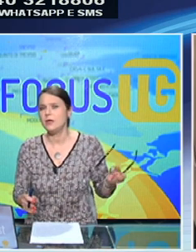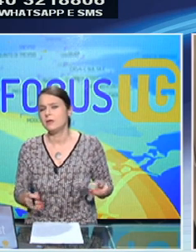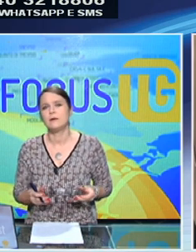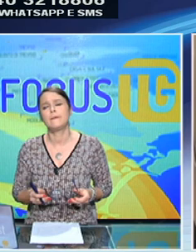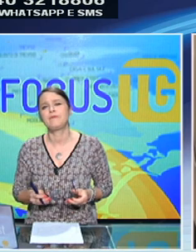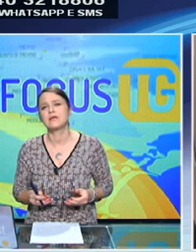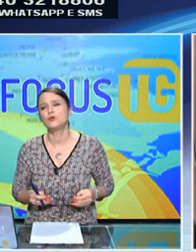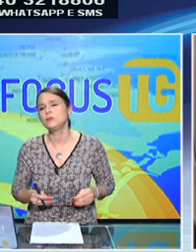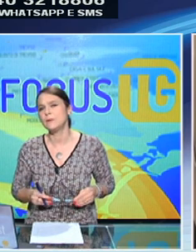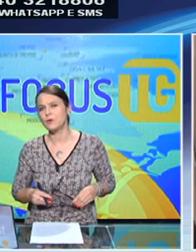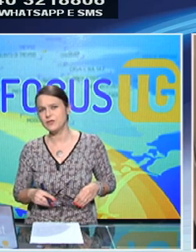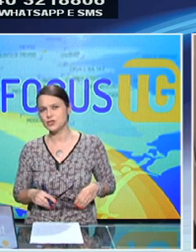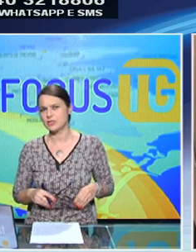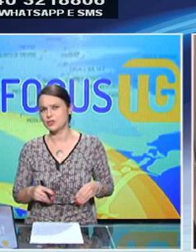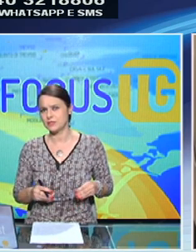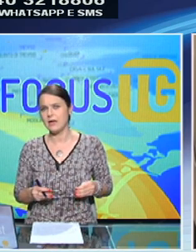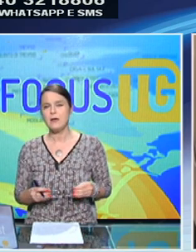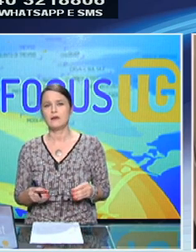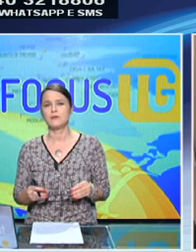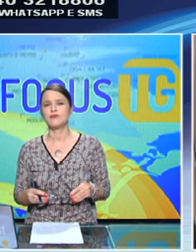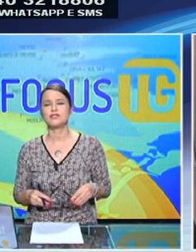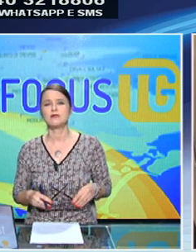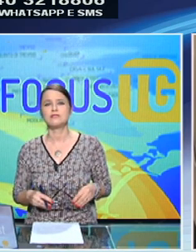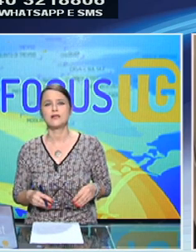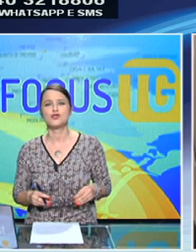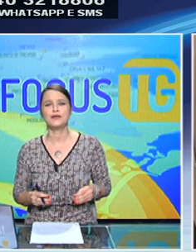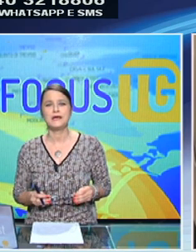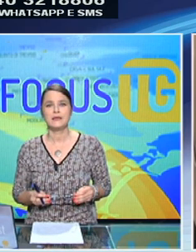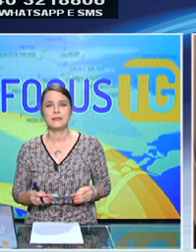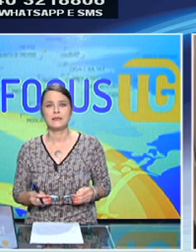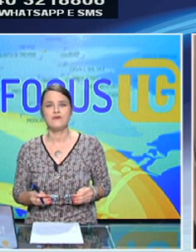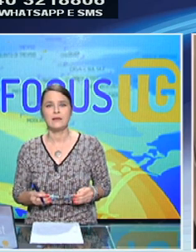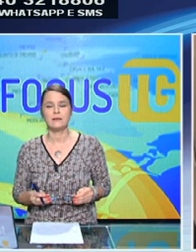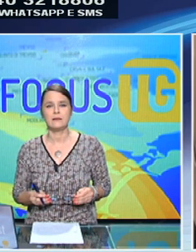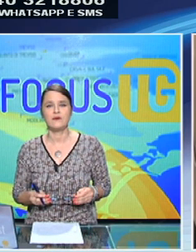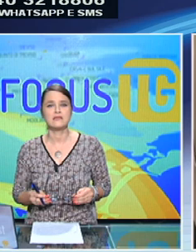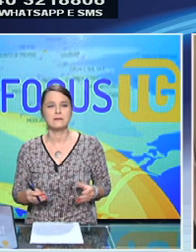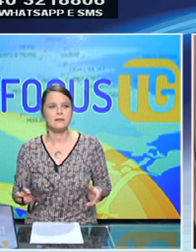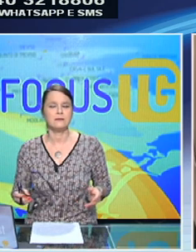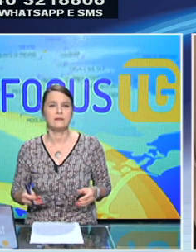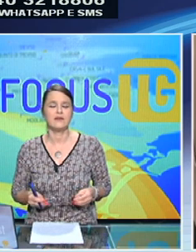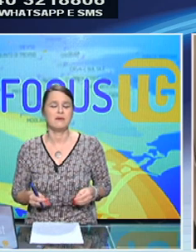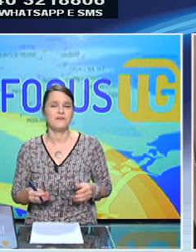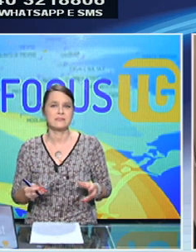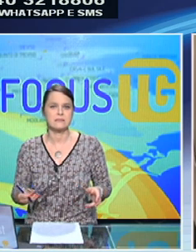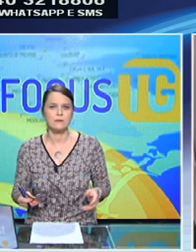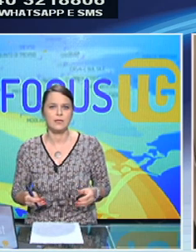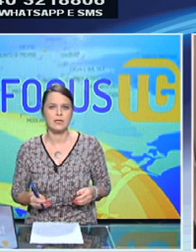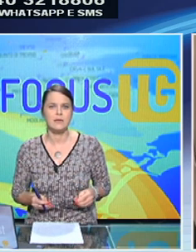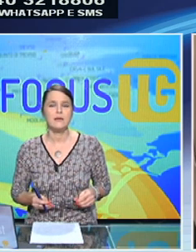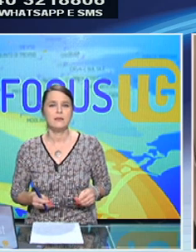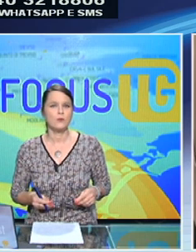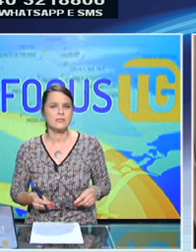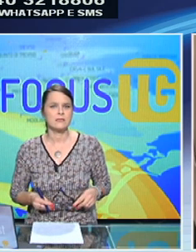proprio di tutte le province, delle città, province della nostra regione, i vari sit-in, le varie manifestazioni